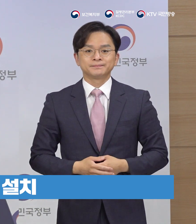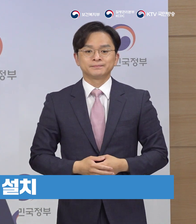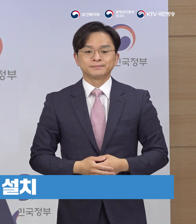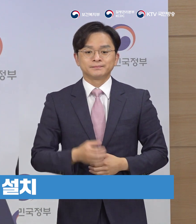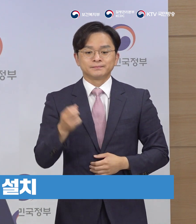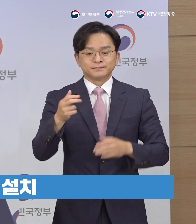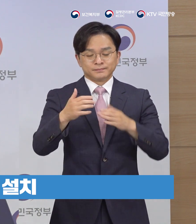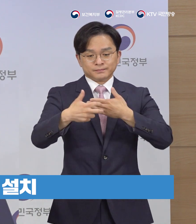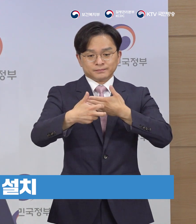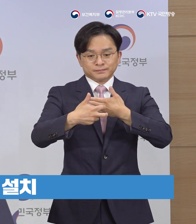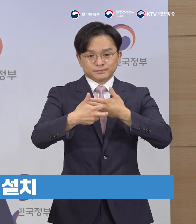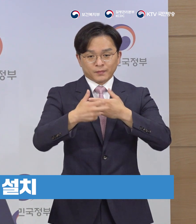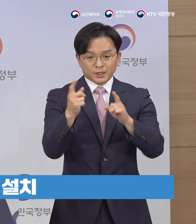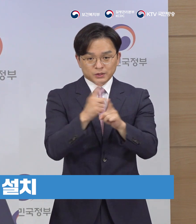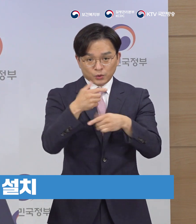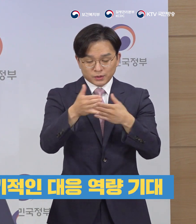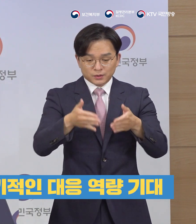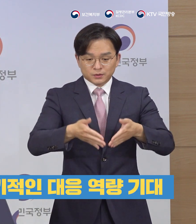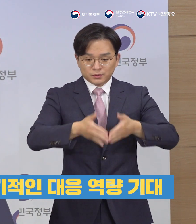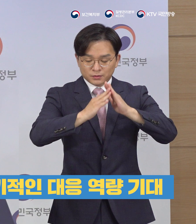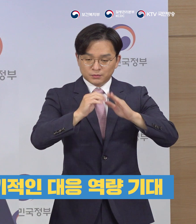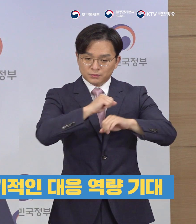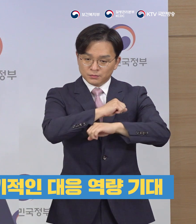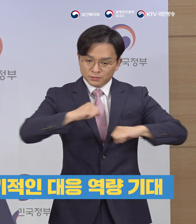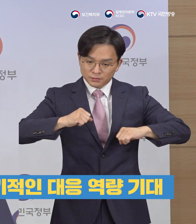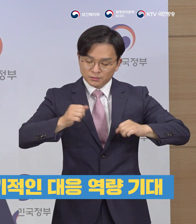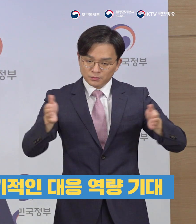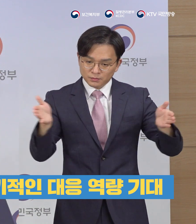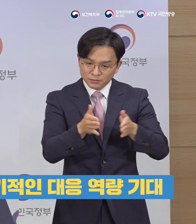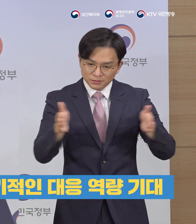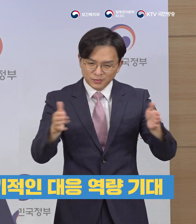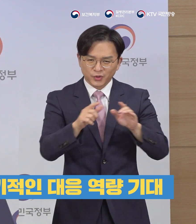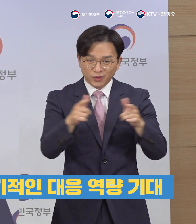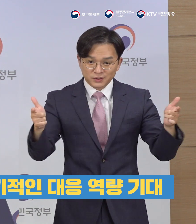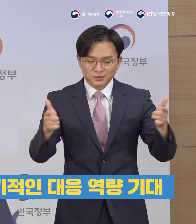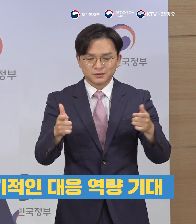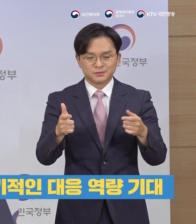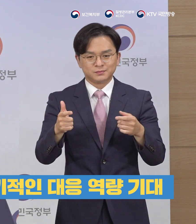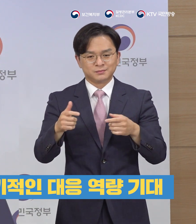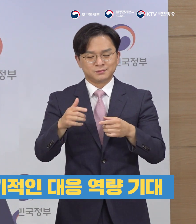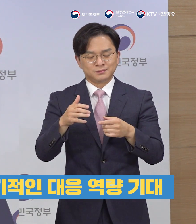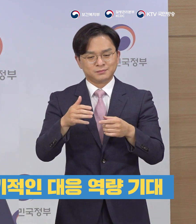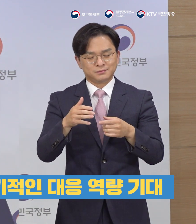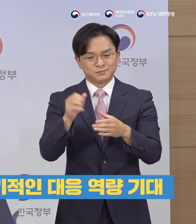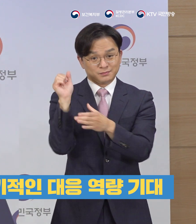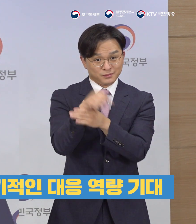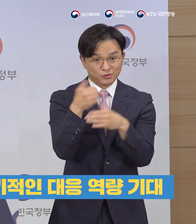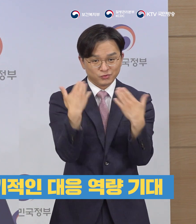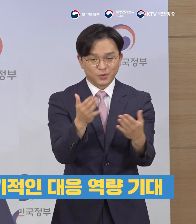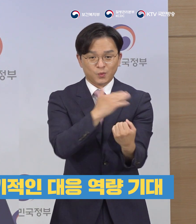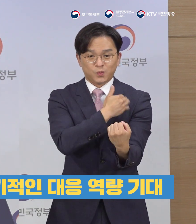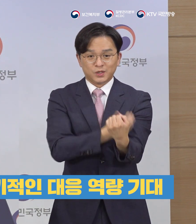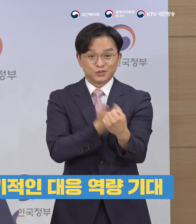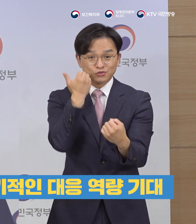설치하도록 하였으며 설치 형태, 시설 규모 등은 시군구에서 자율적으로 결정하게